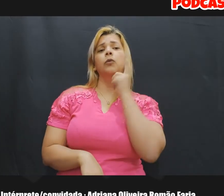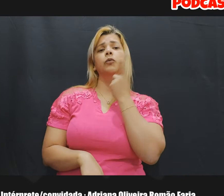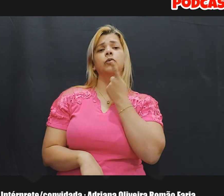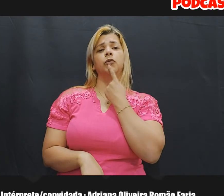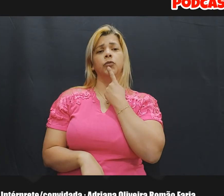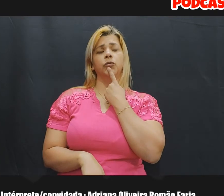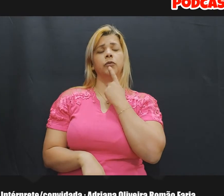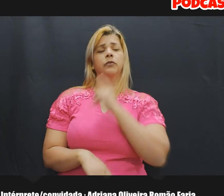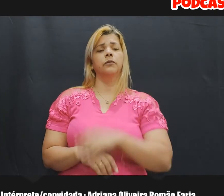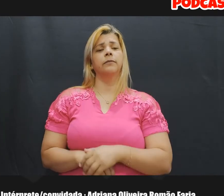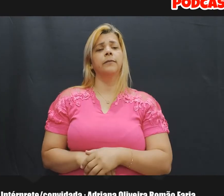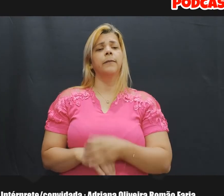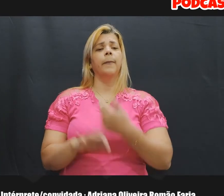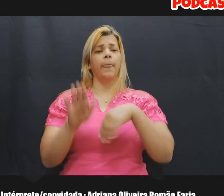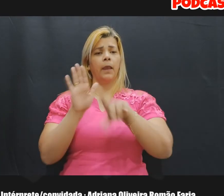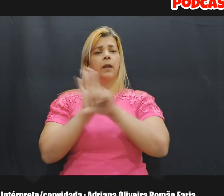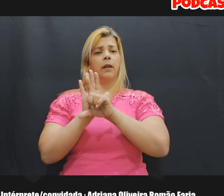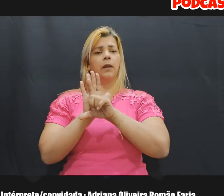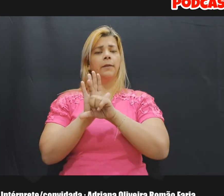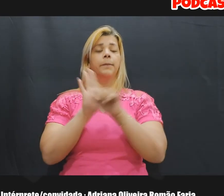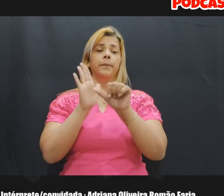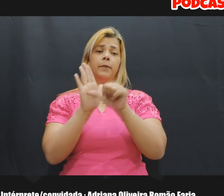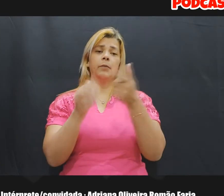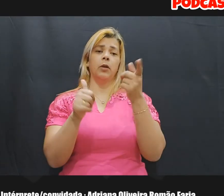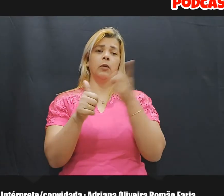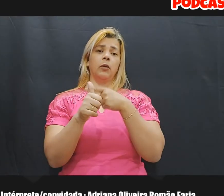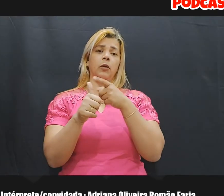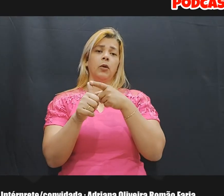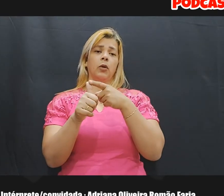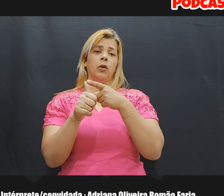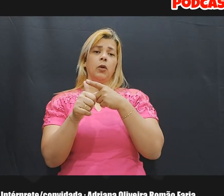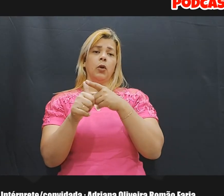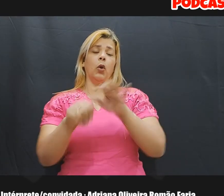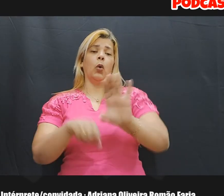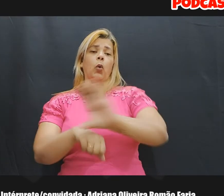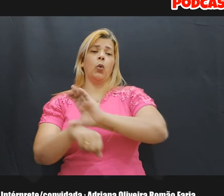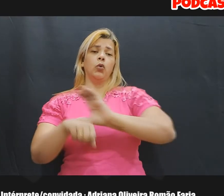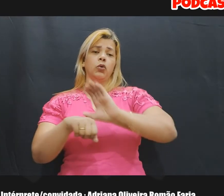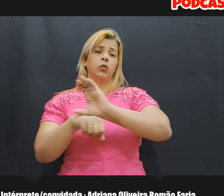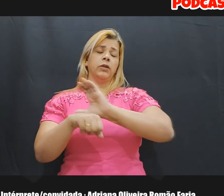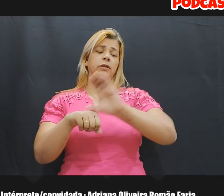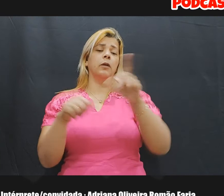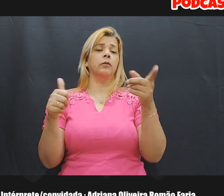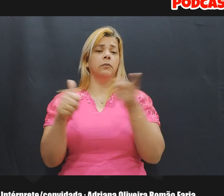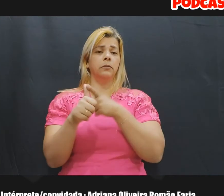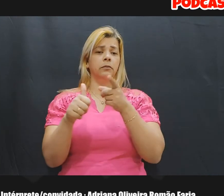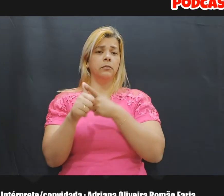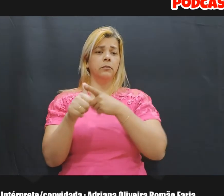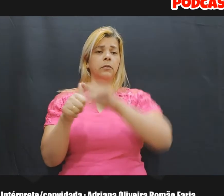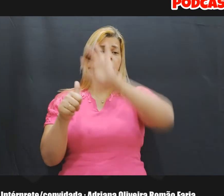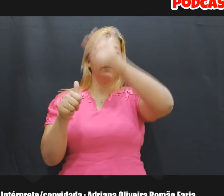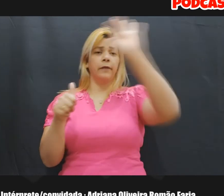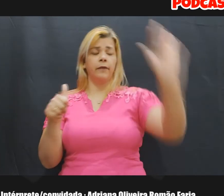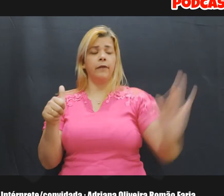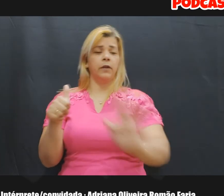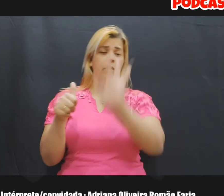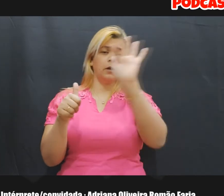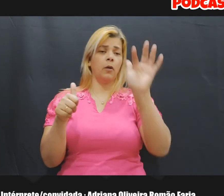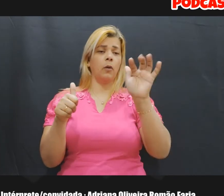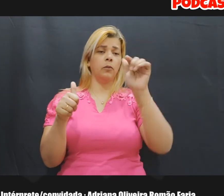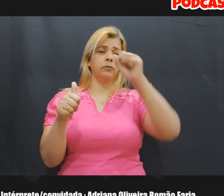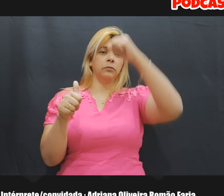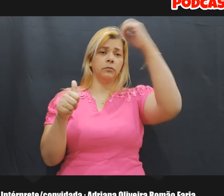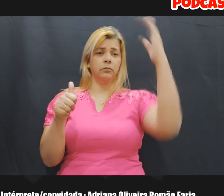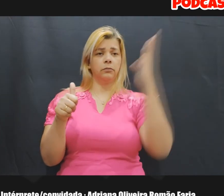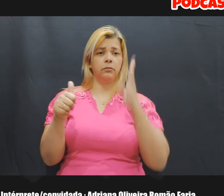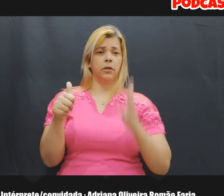da legislação, né? Nós temos, por exemplo, em primeiro lugar, a Constituição Federativa, a Constituição Federal no Brasil, né? A